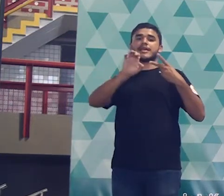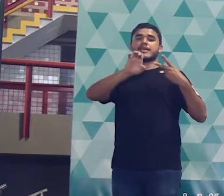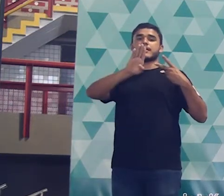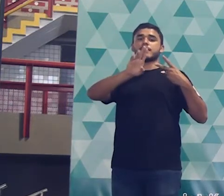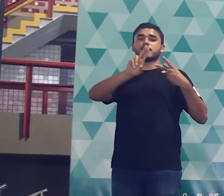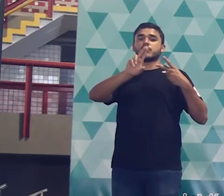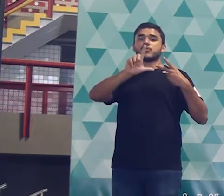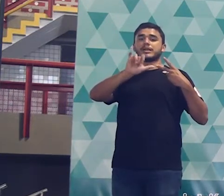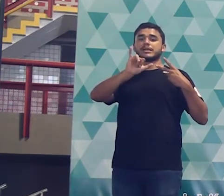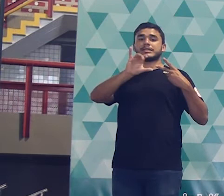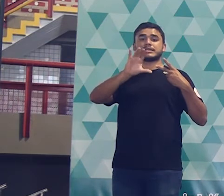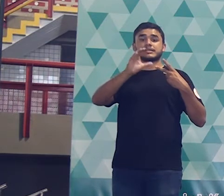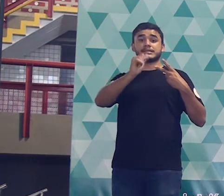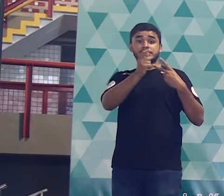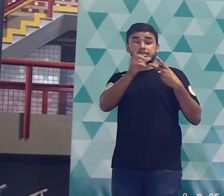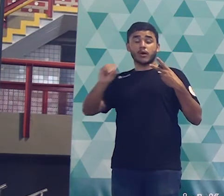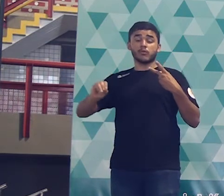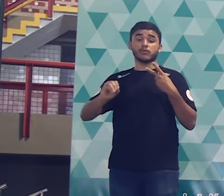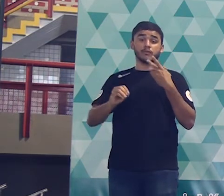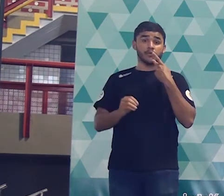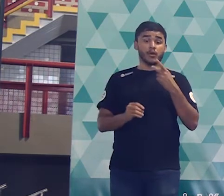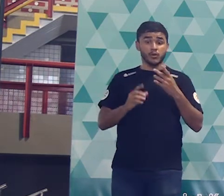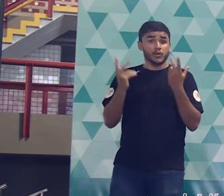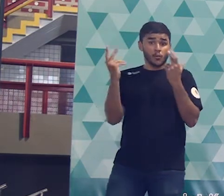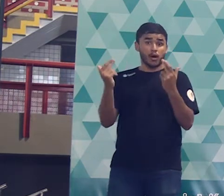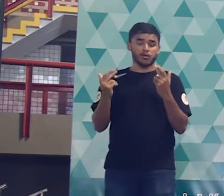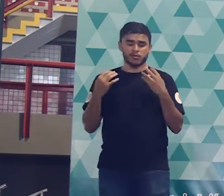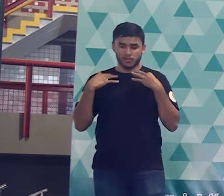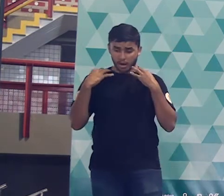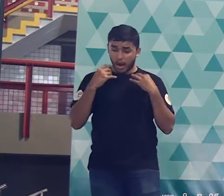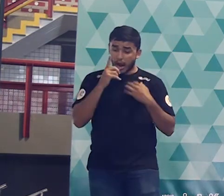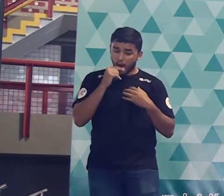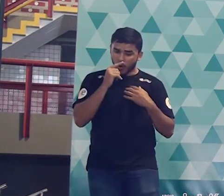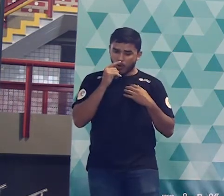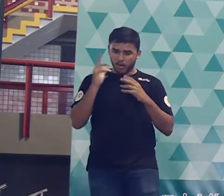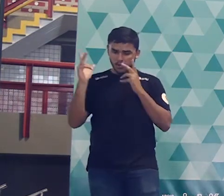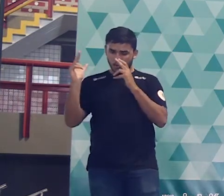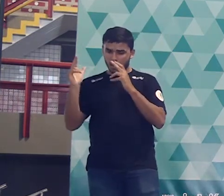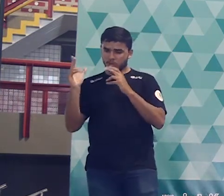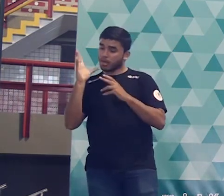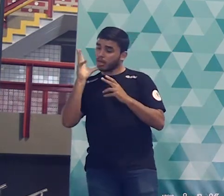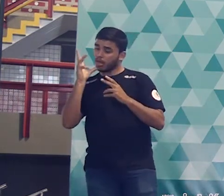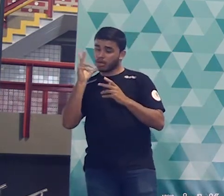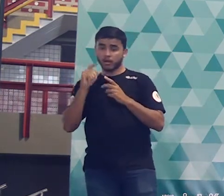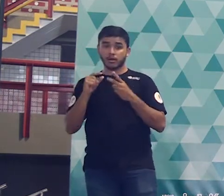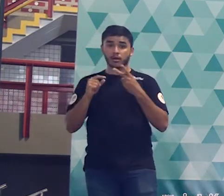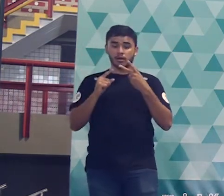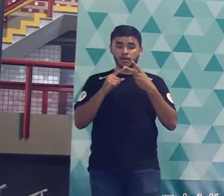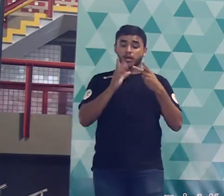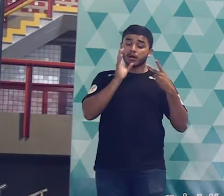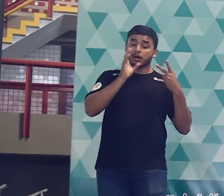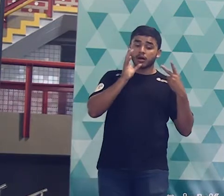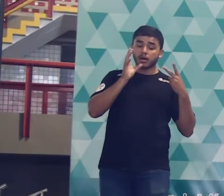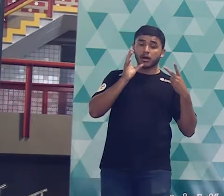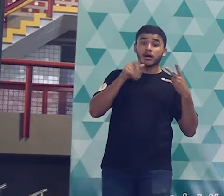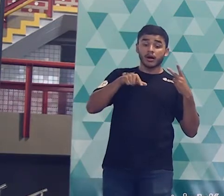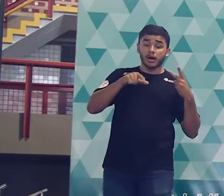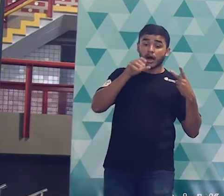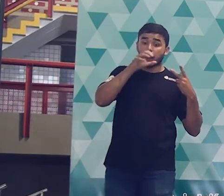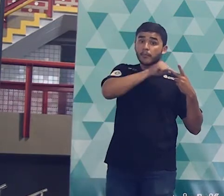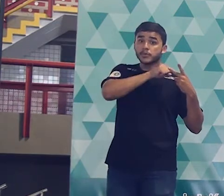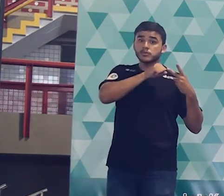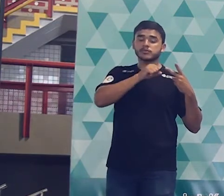transformação. Do líquido para o gasoso. Outra. Eu peguei uma panela